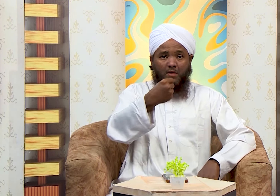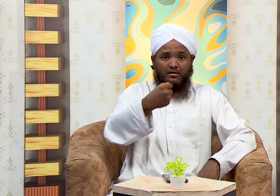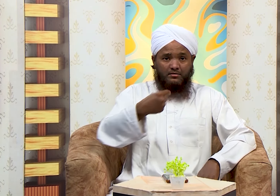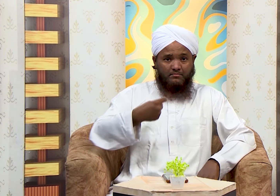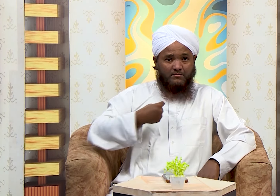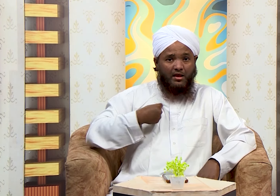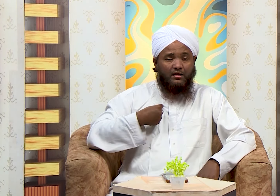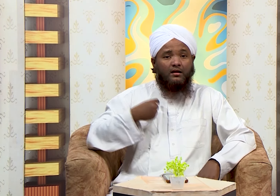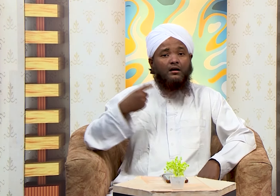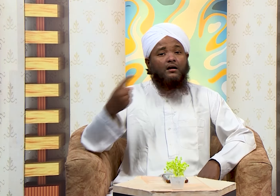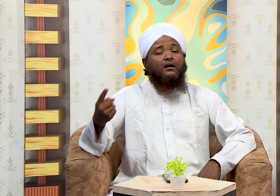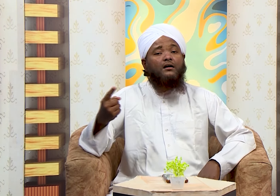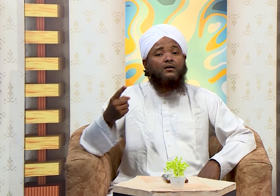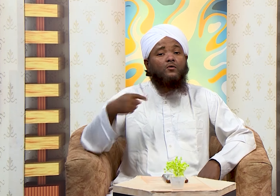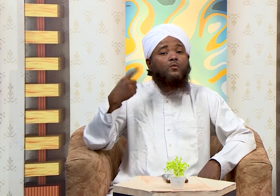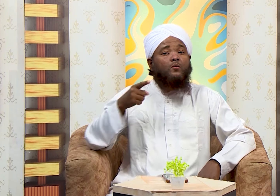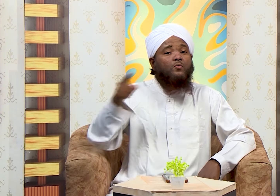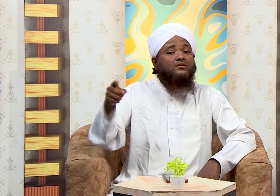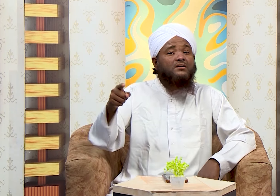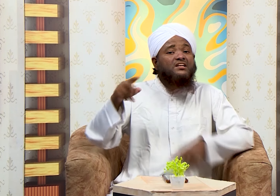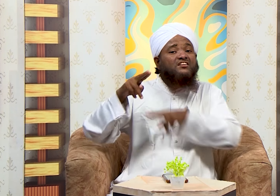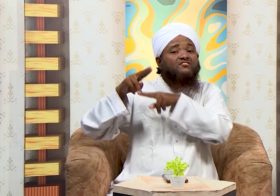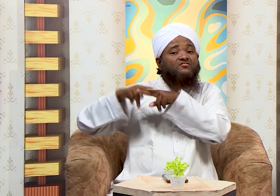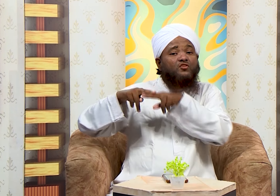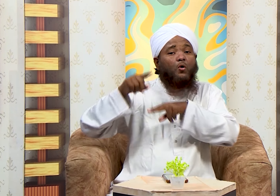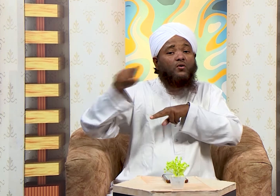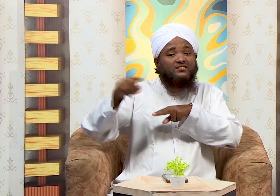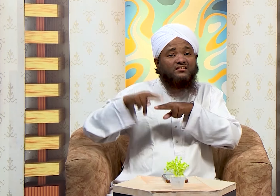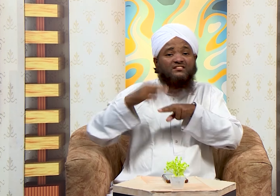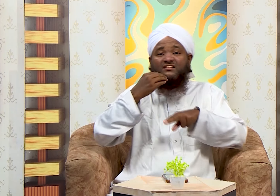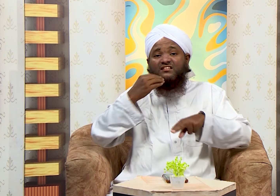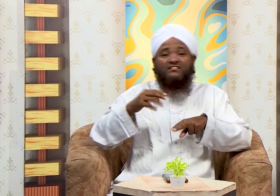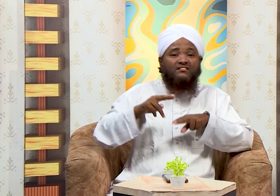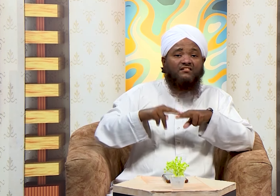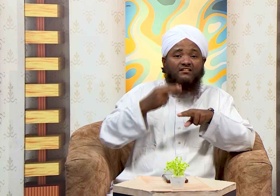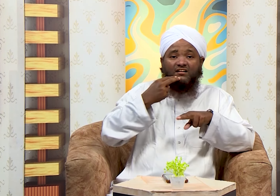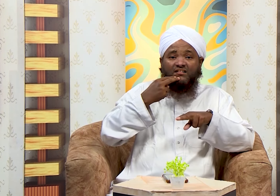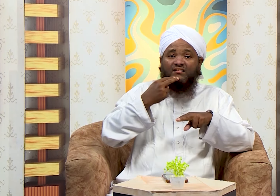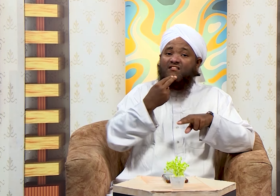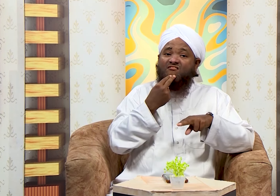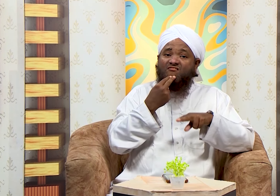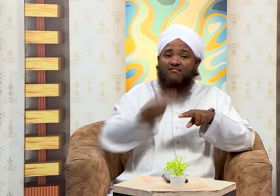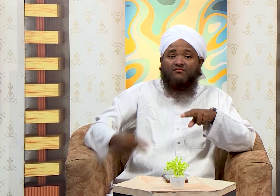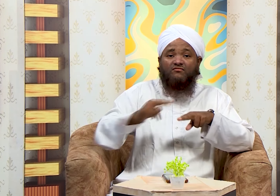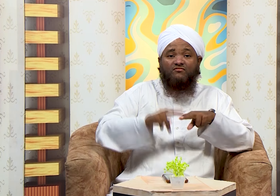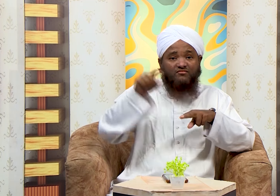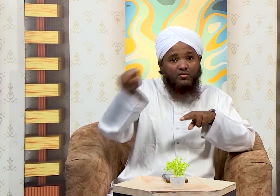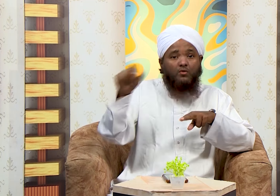معبود کہلوارہ تھا خدا کہلوارہ تھا اور شرک یہ سب سے بڑا ظلم ہے سب سے بڑا جرم ہے